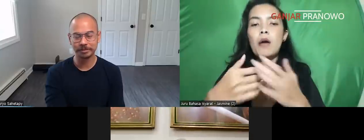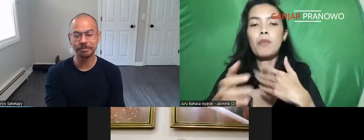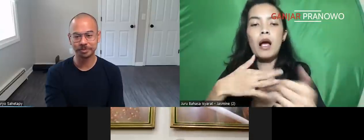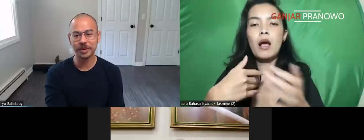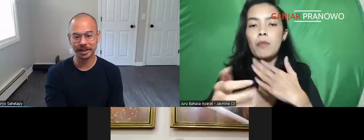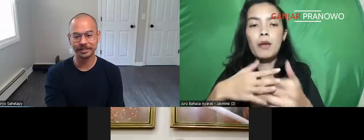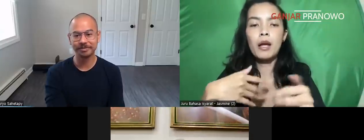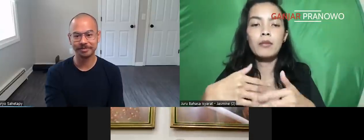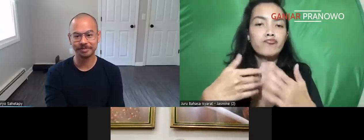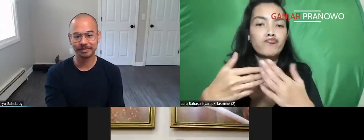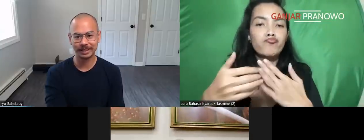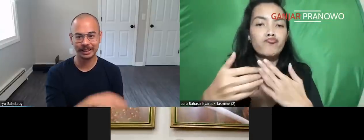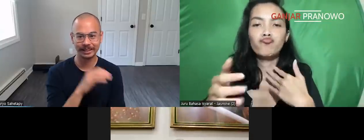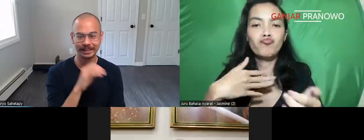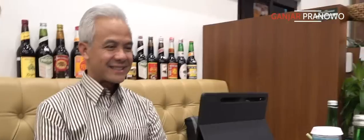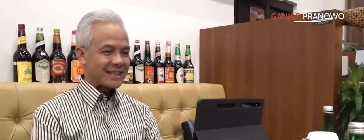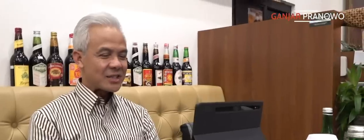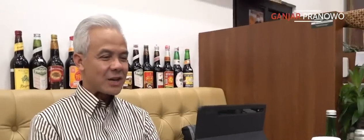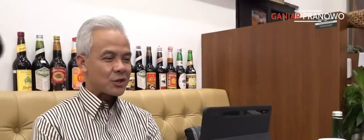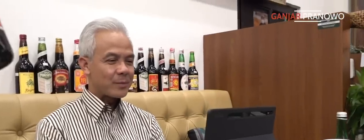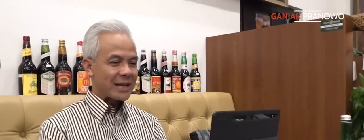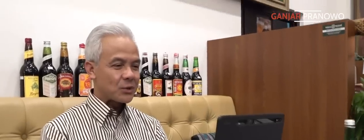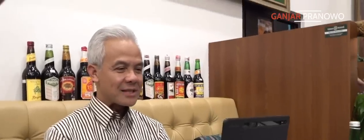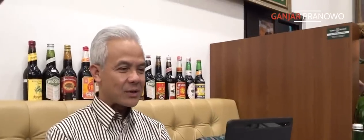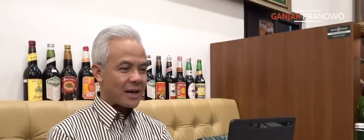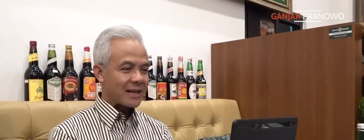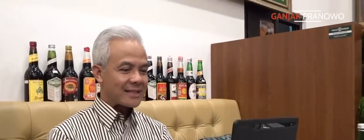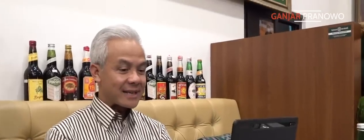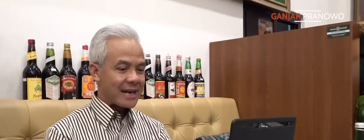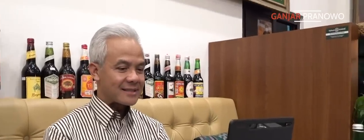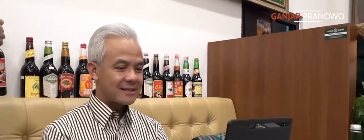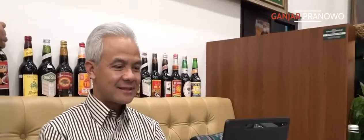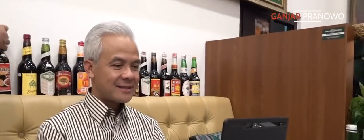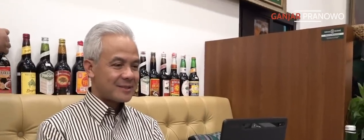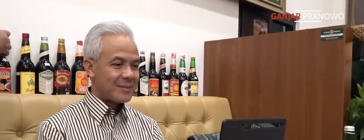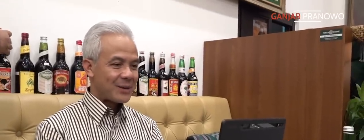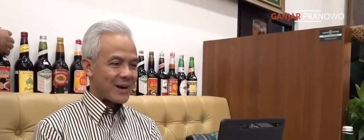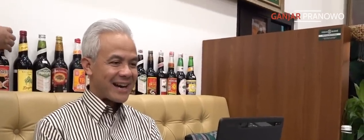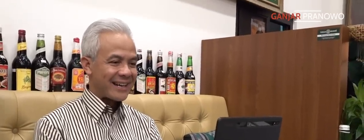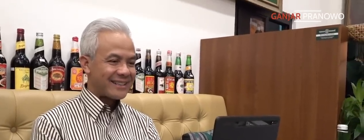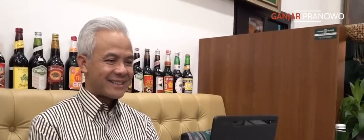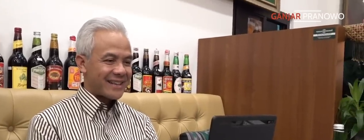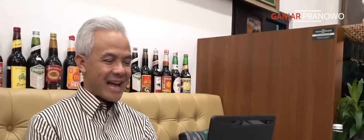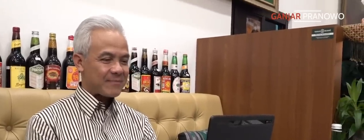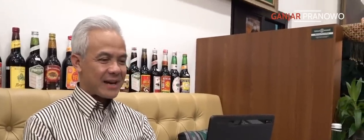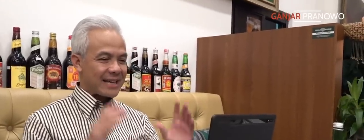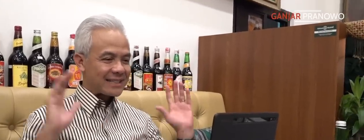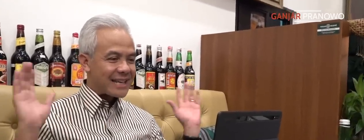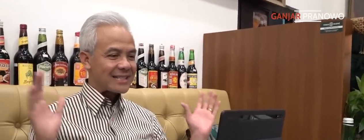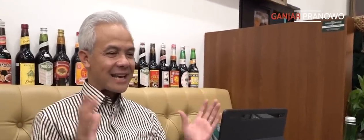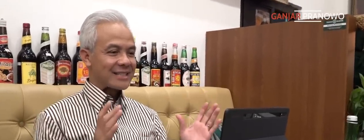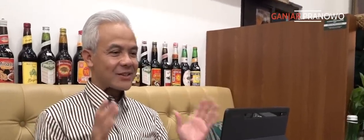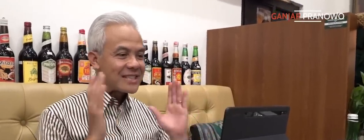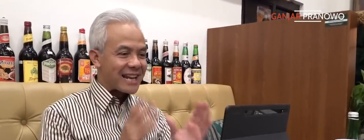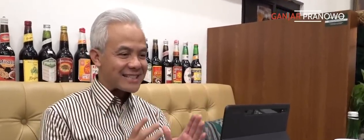Engak enggak apa-apa biar aja kita juga harus mengedukasi orang dengan cerdas bahwa apa yang